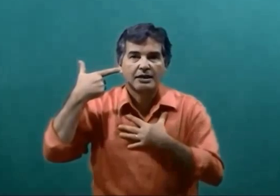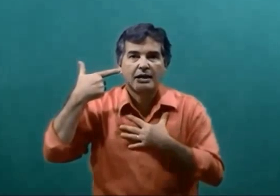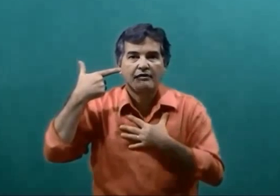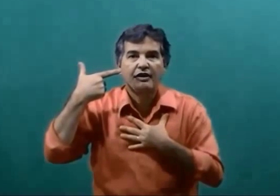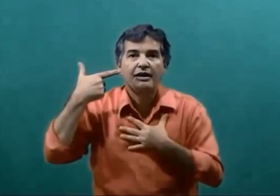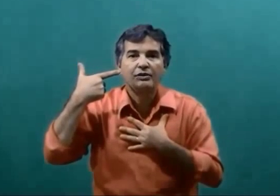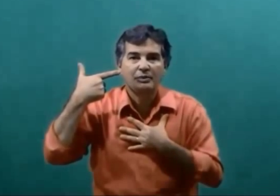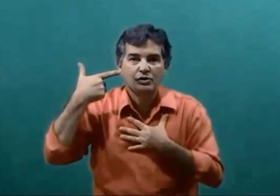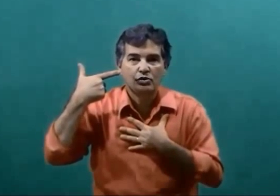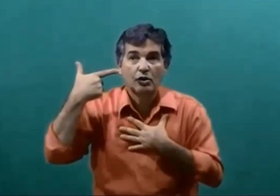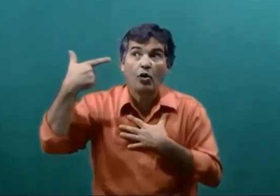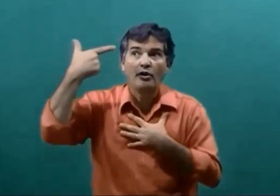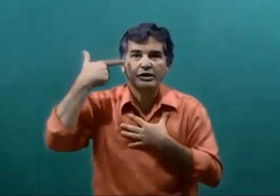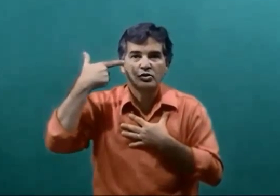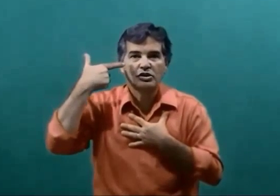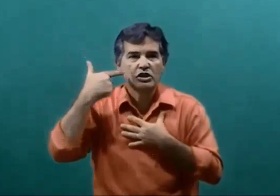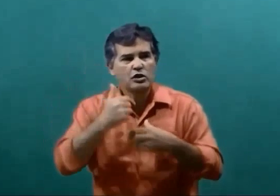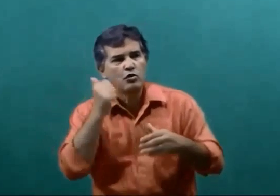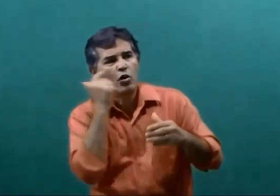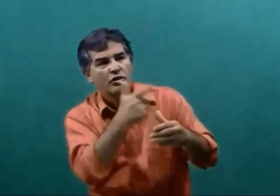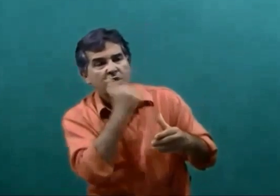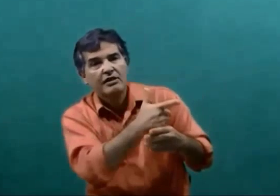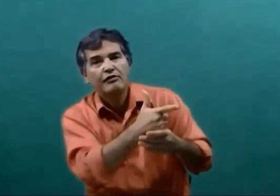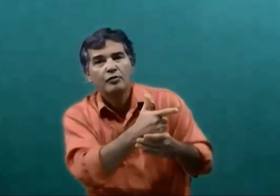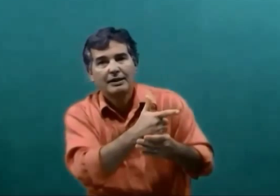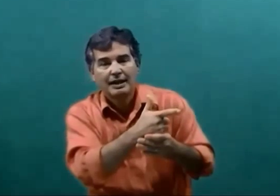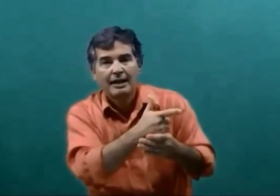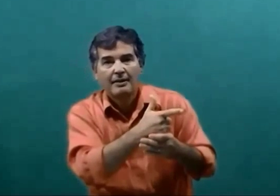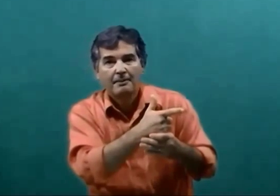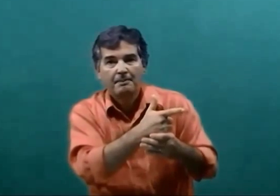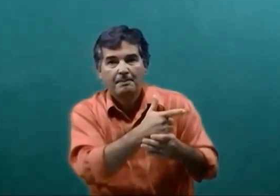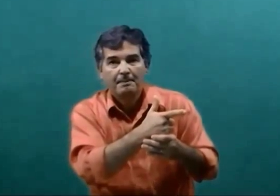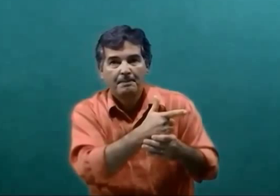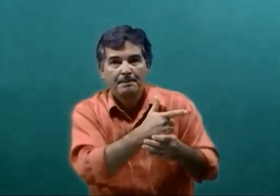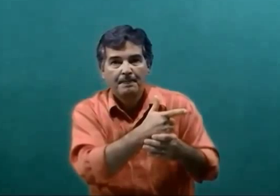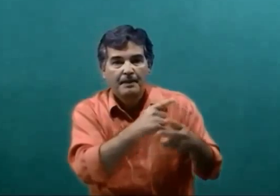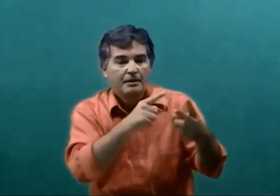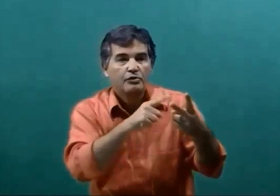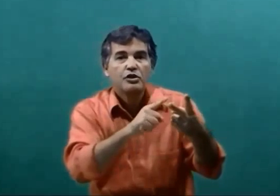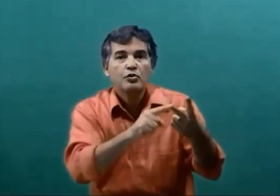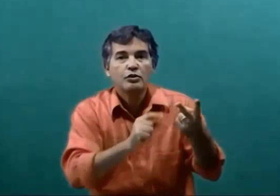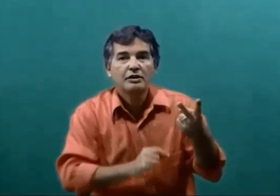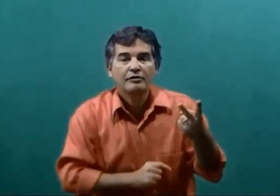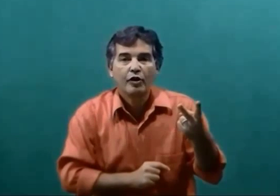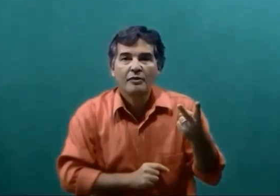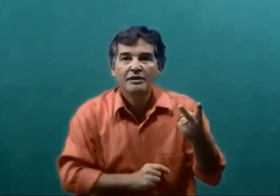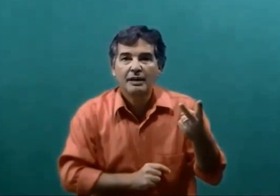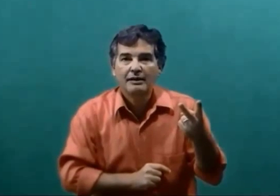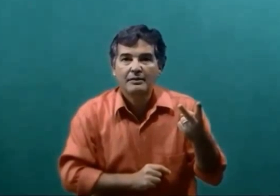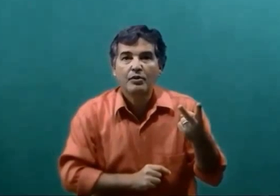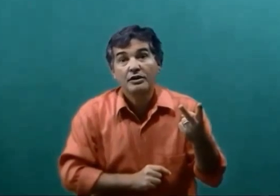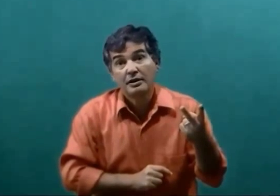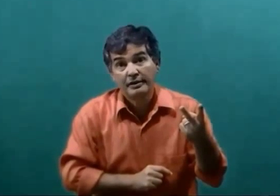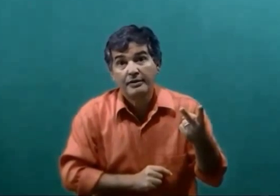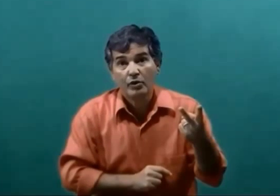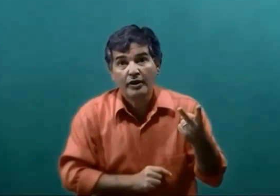está falando da pessoa ou em suicídio ou que viu matar. Então, segunda forma de morrer,